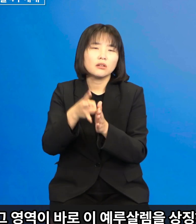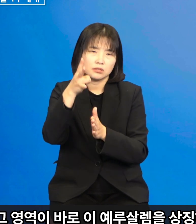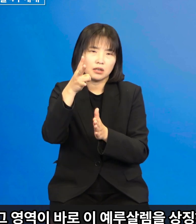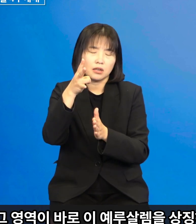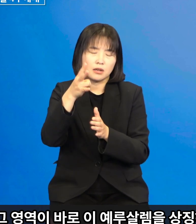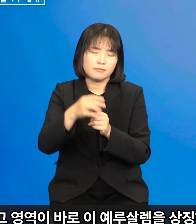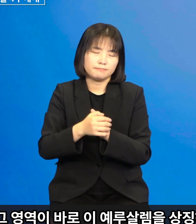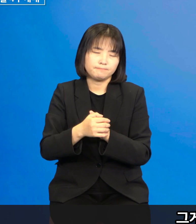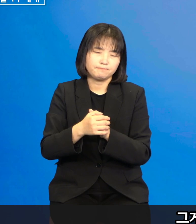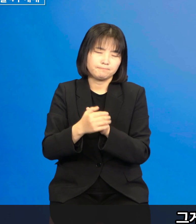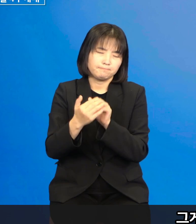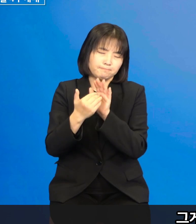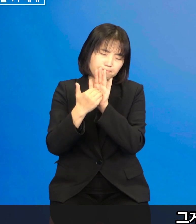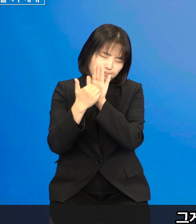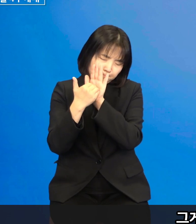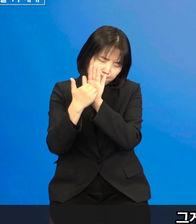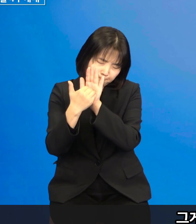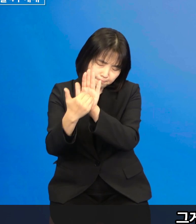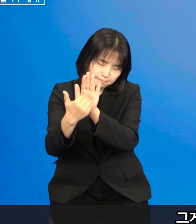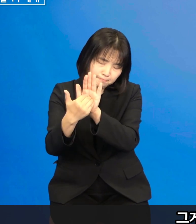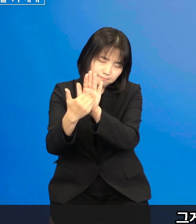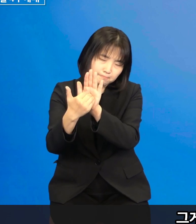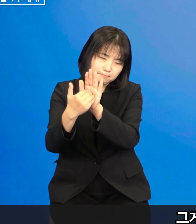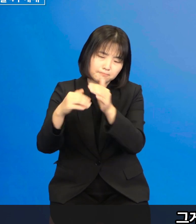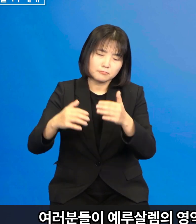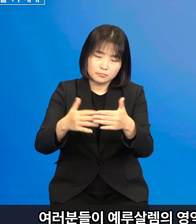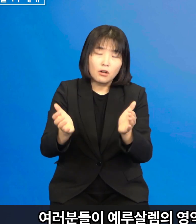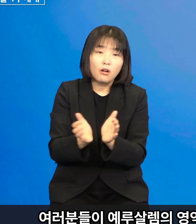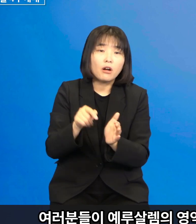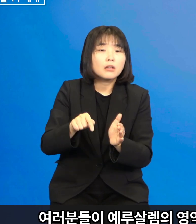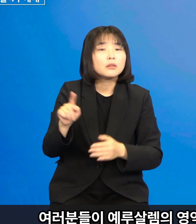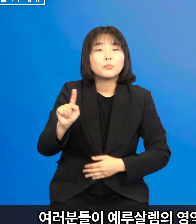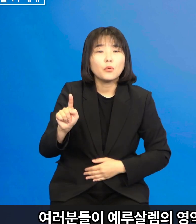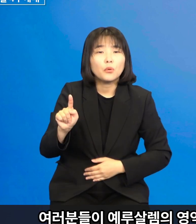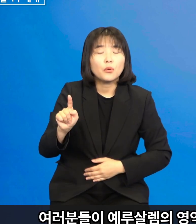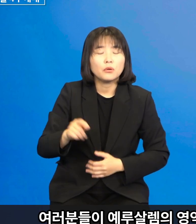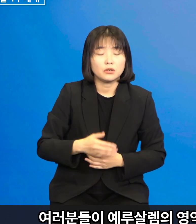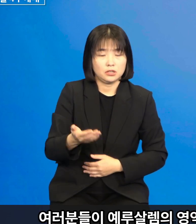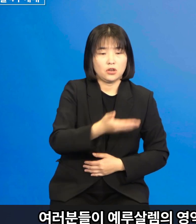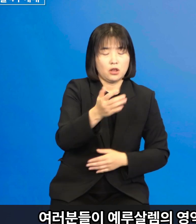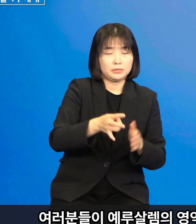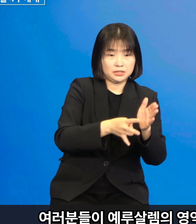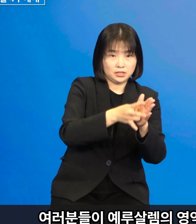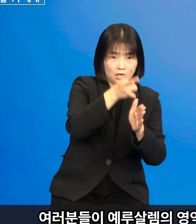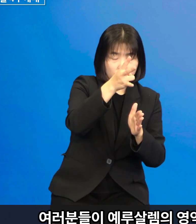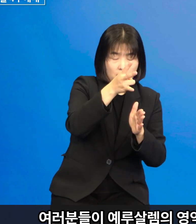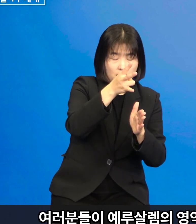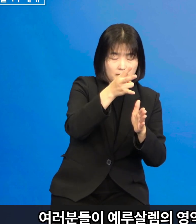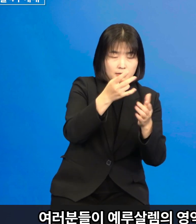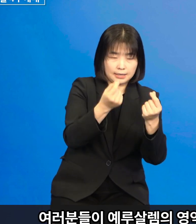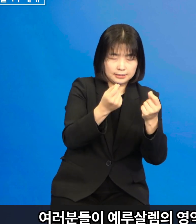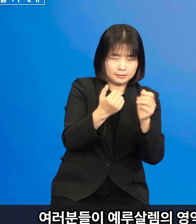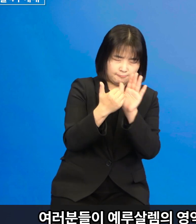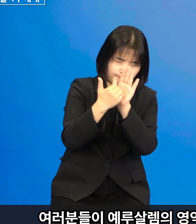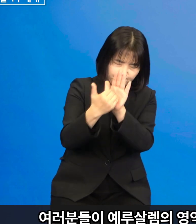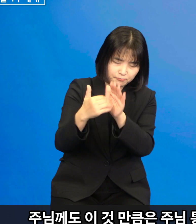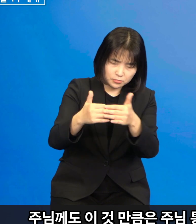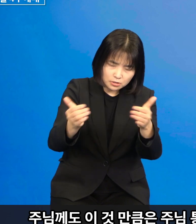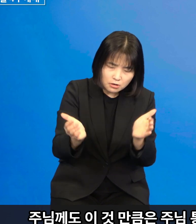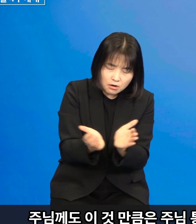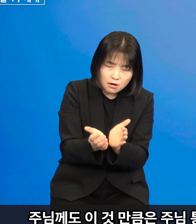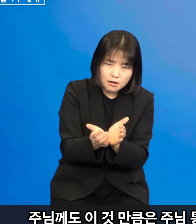견고한 전을 상징하는 거예요. 그게 뭡니까? 여러분들의 예루살렘의 영역, 주님께도 마음을 열어두지